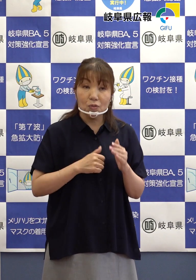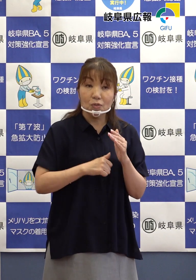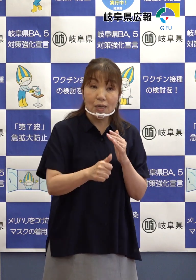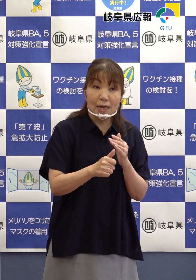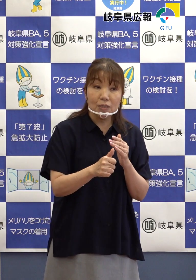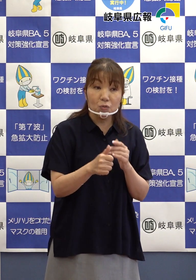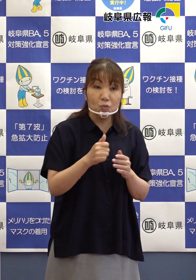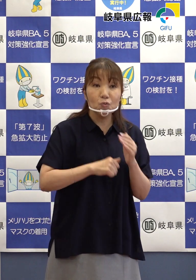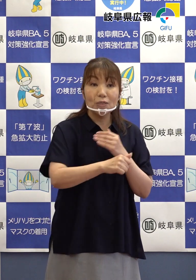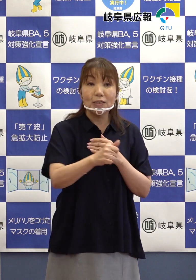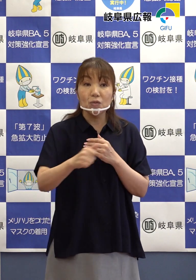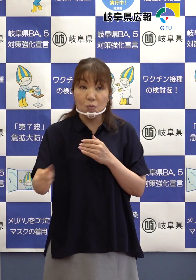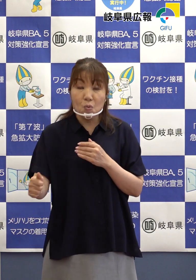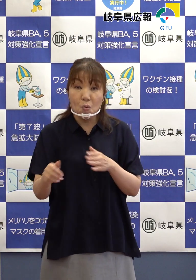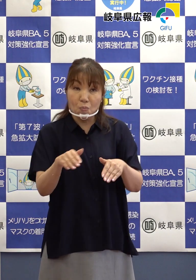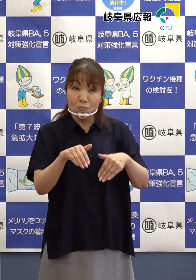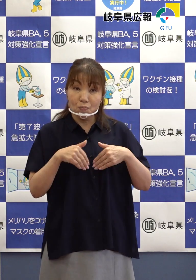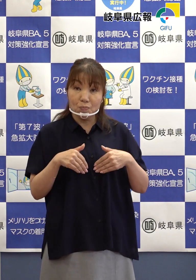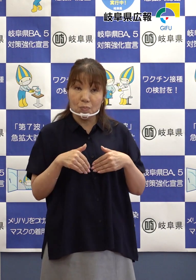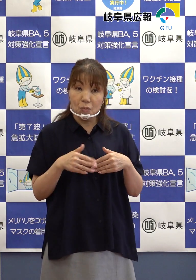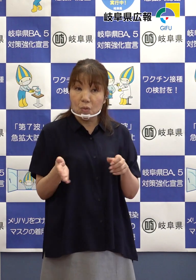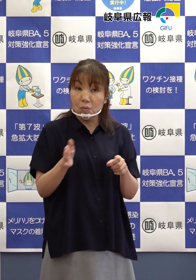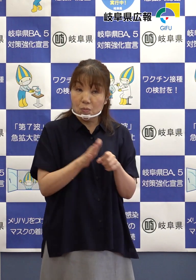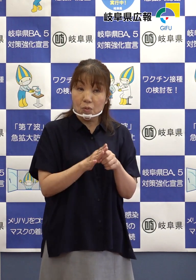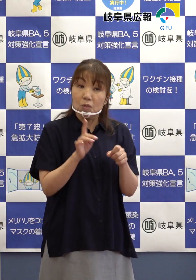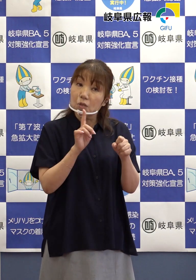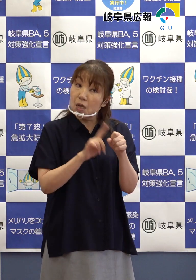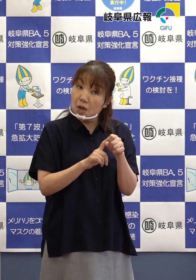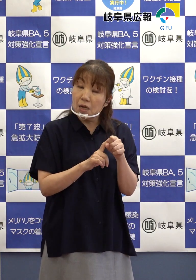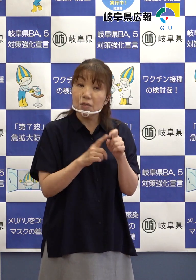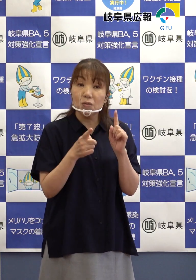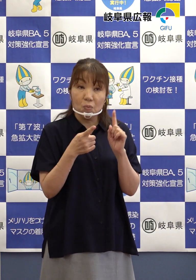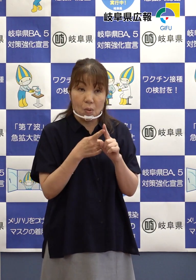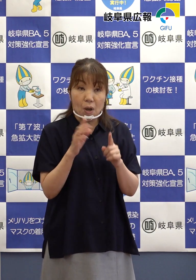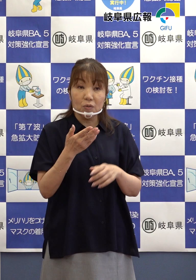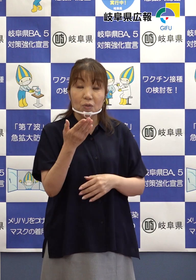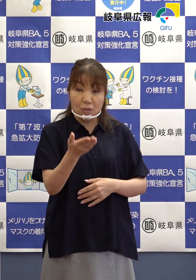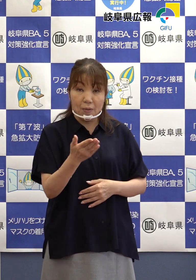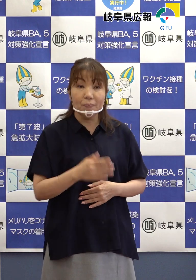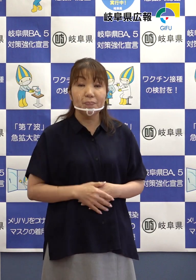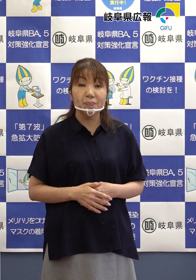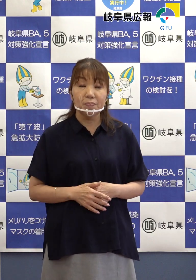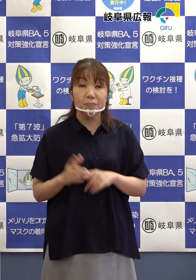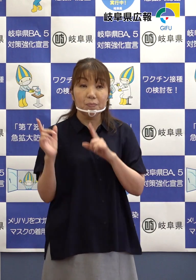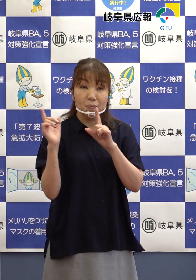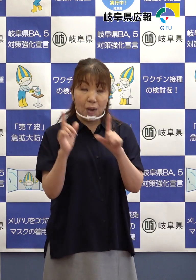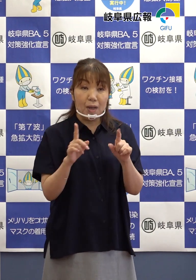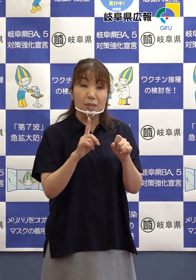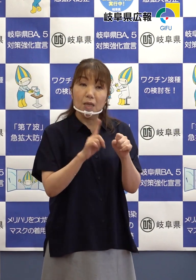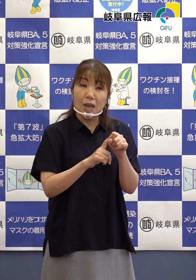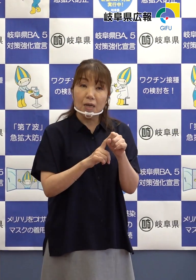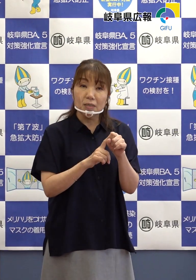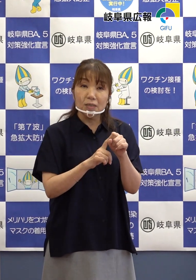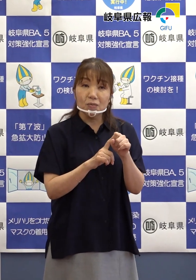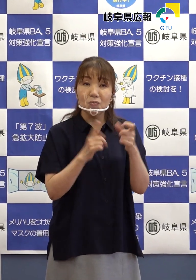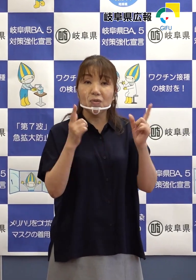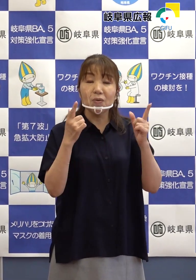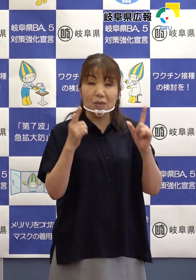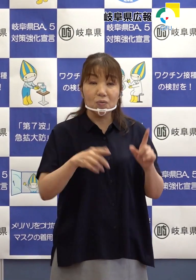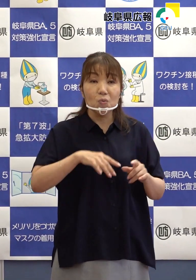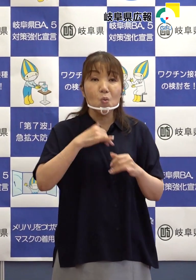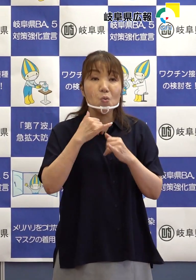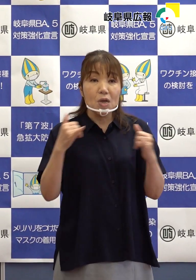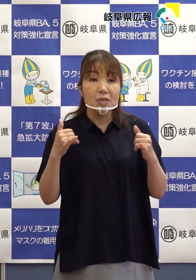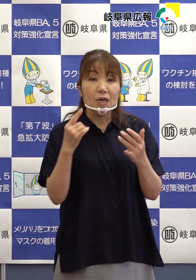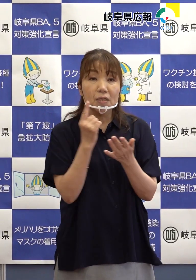えっ保育前今回もの中0になり寝ないってよりもその高齢者に